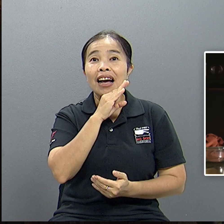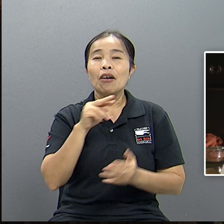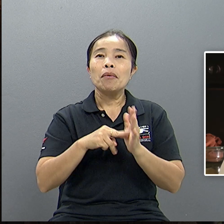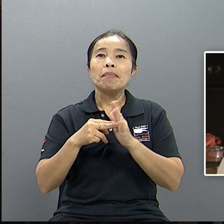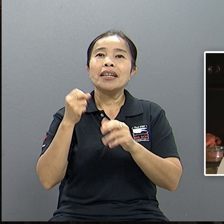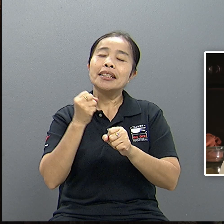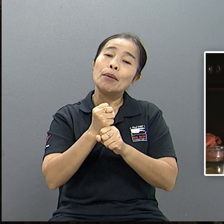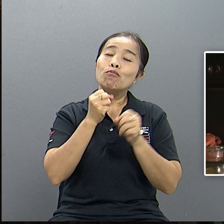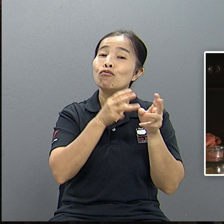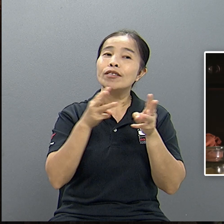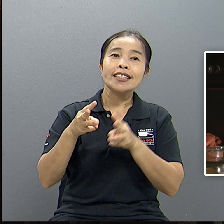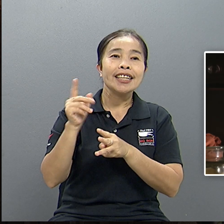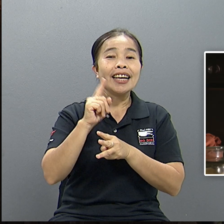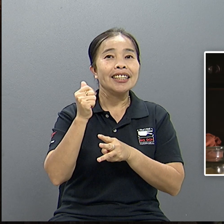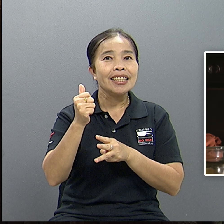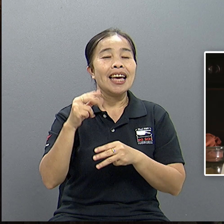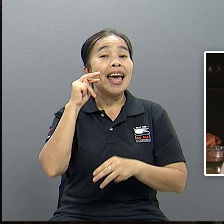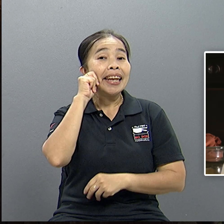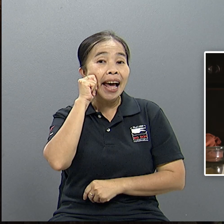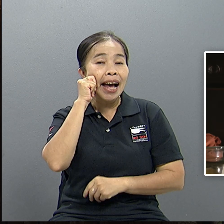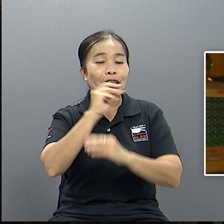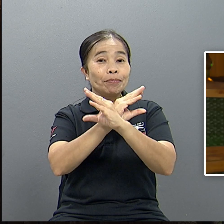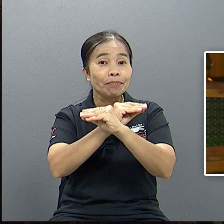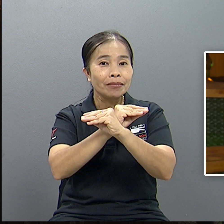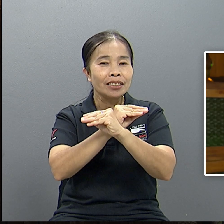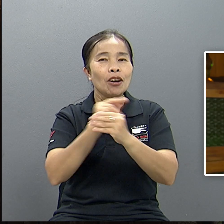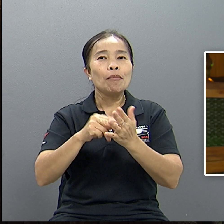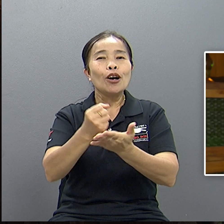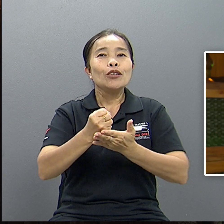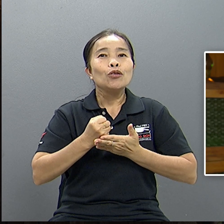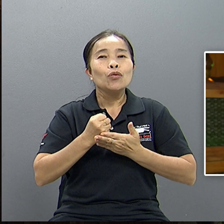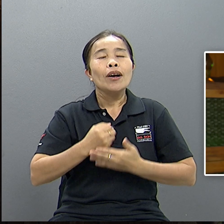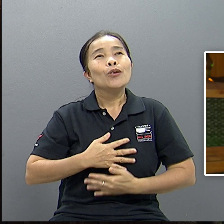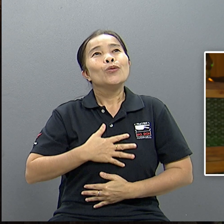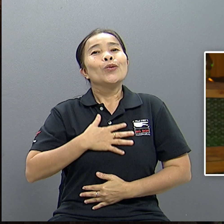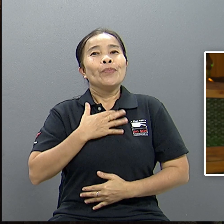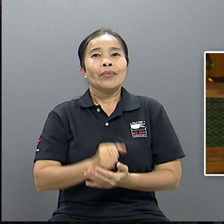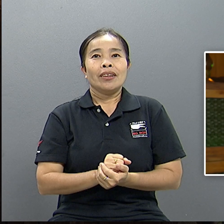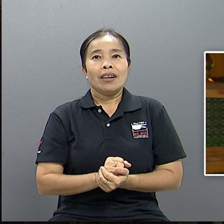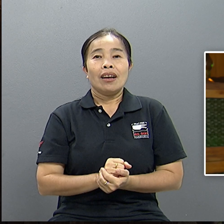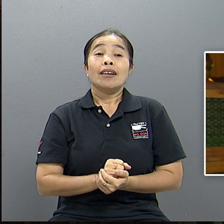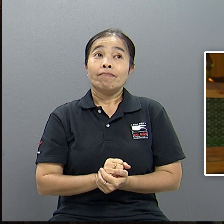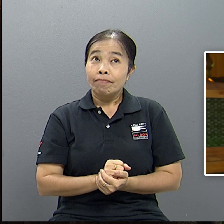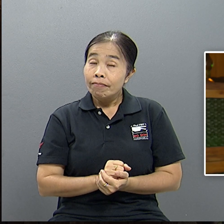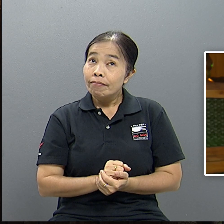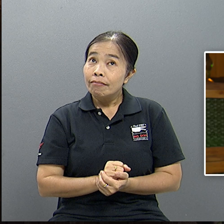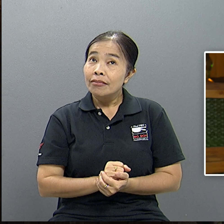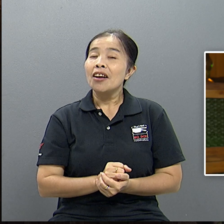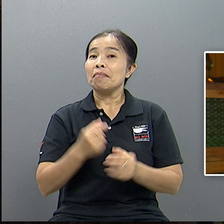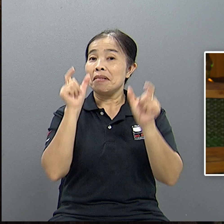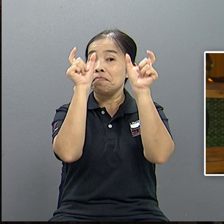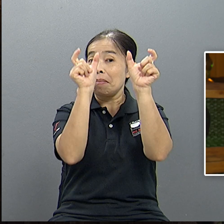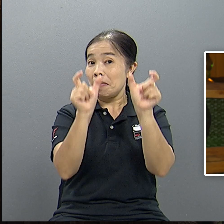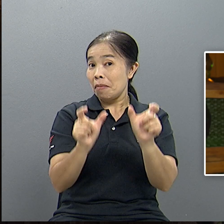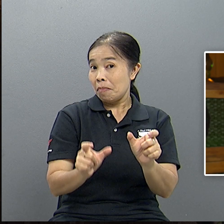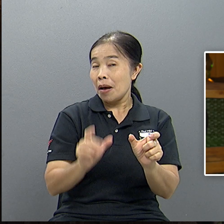ามนามสละมะเมตตาก าบเหชมเครื่องคาหวานพระราชนิ